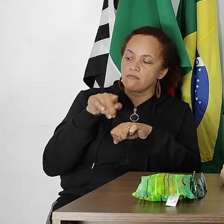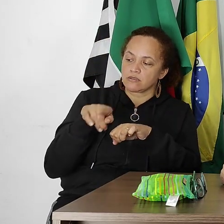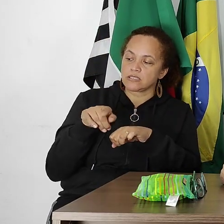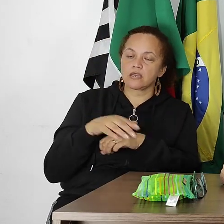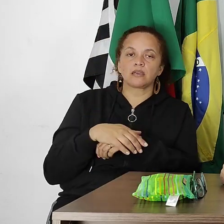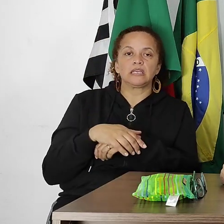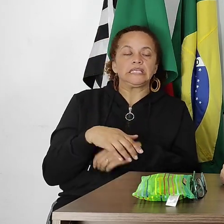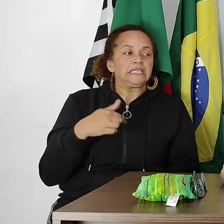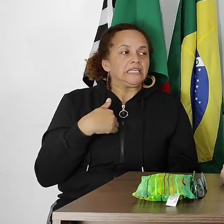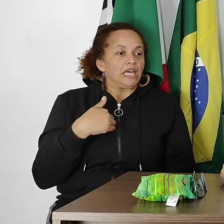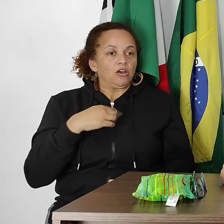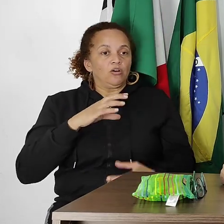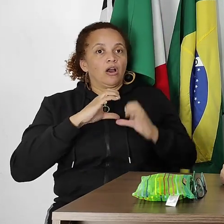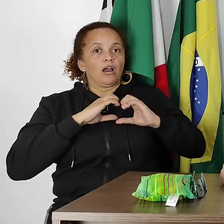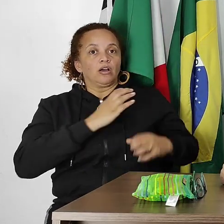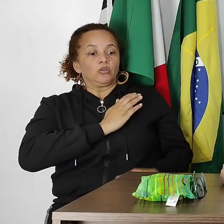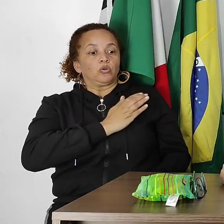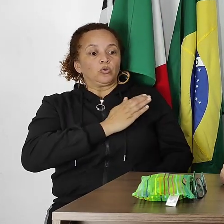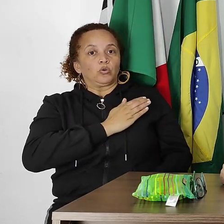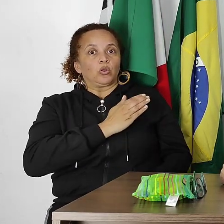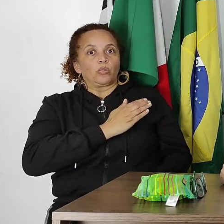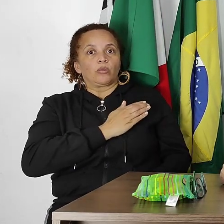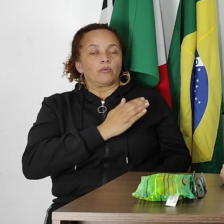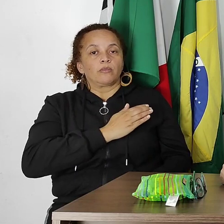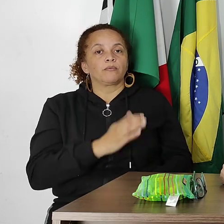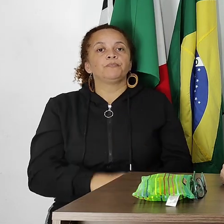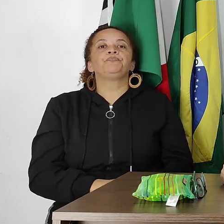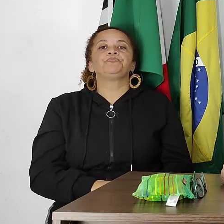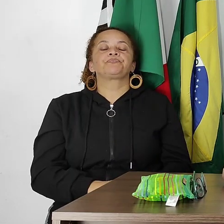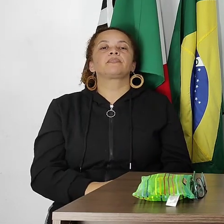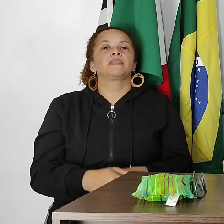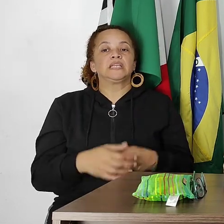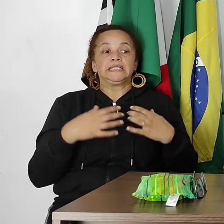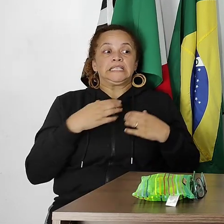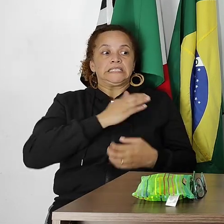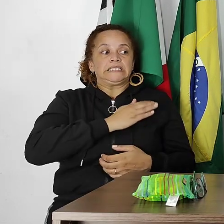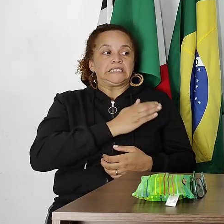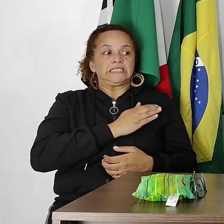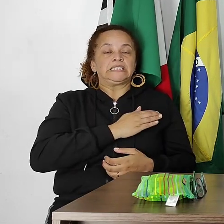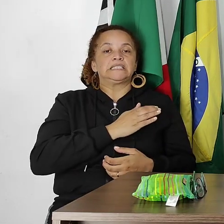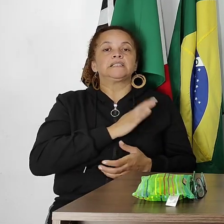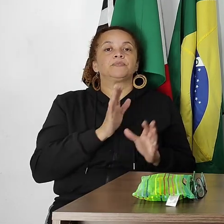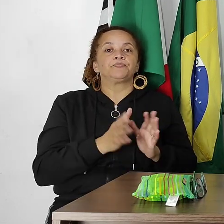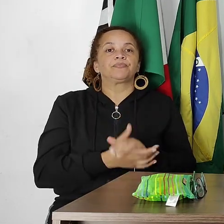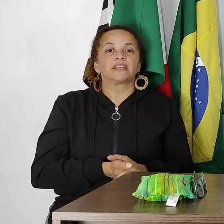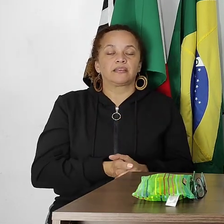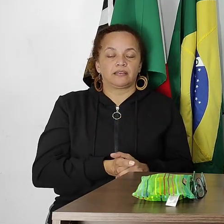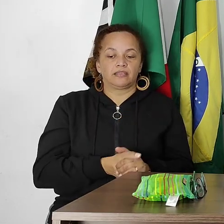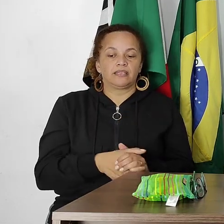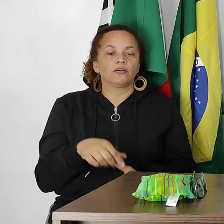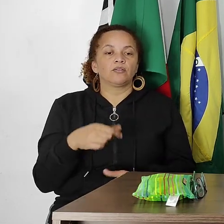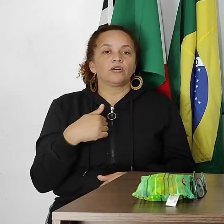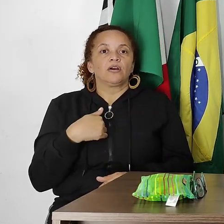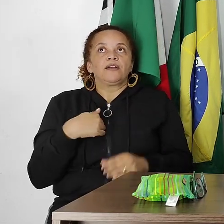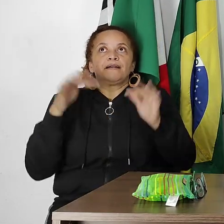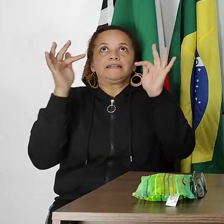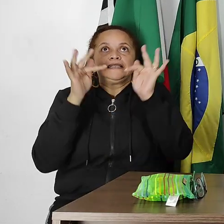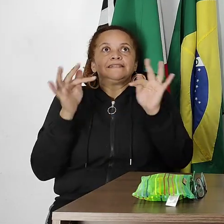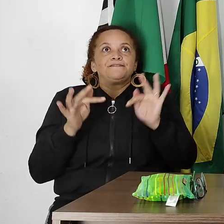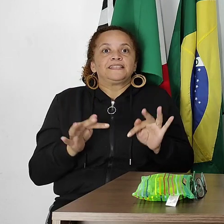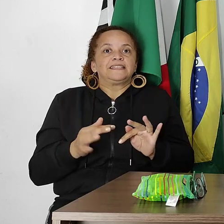que essa parte estou contando de mim, né? Eu não sei a parte dele, um dia ele vai contar para vocês. Mas